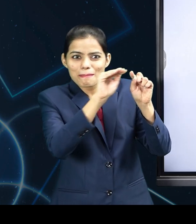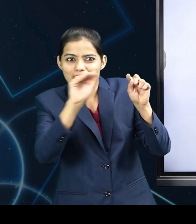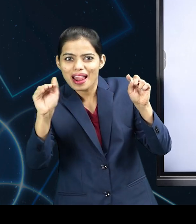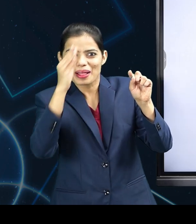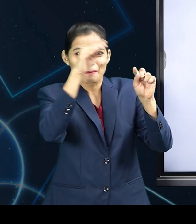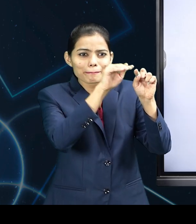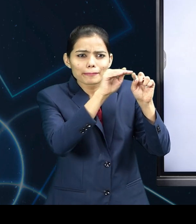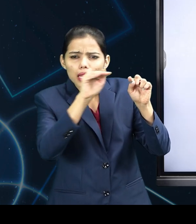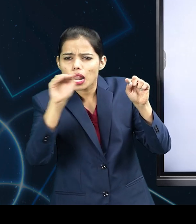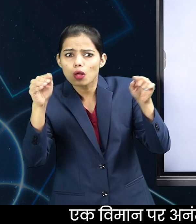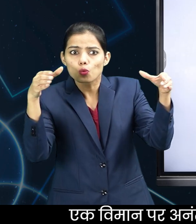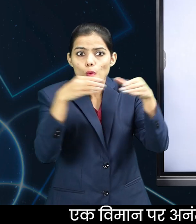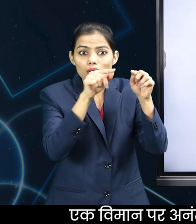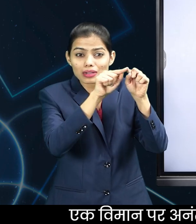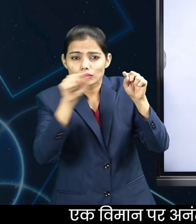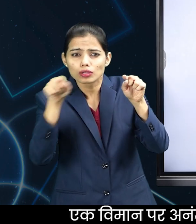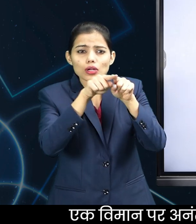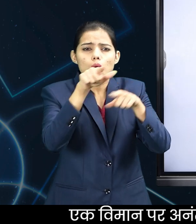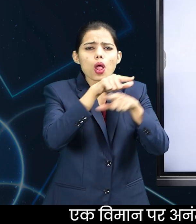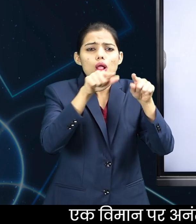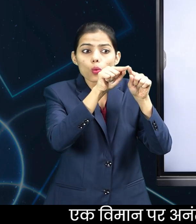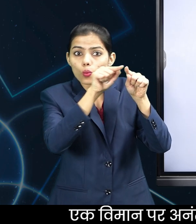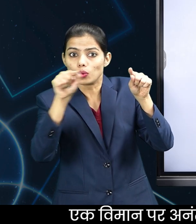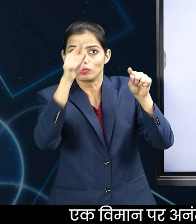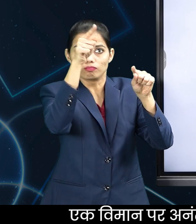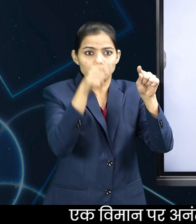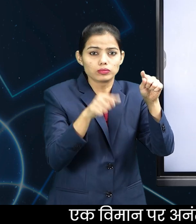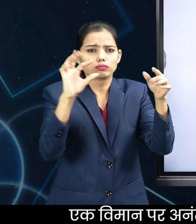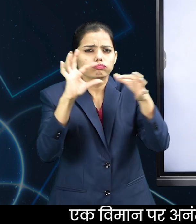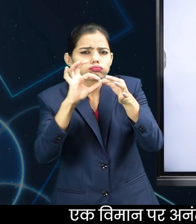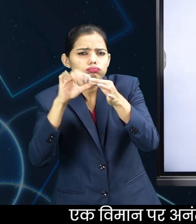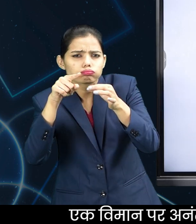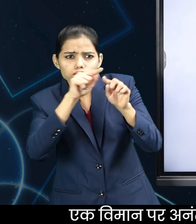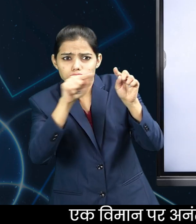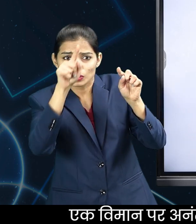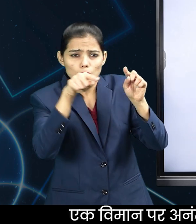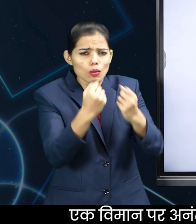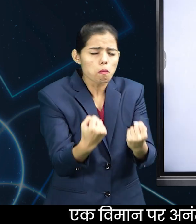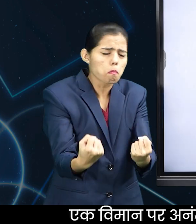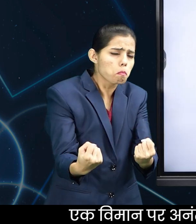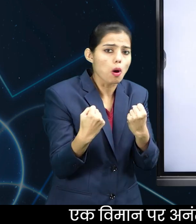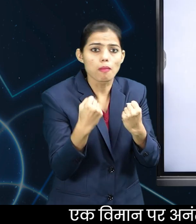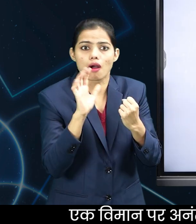निर्देशन की भाषा और एक विमान पर अनंत बिंदुओं का वर्णन करने की शक्ति की खोज